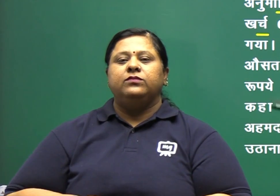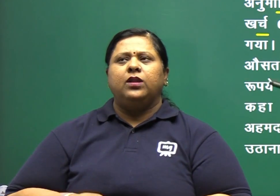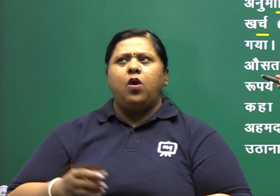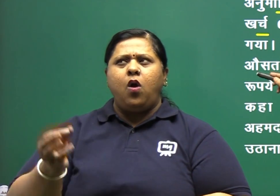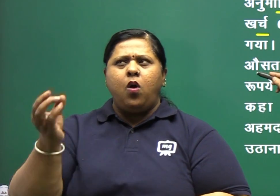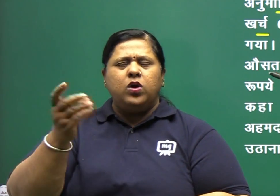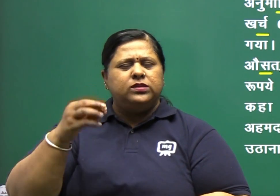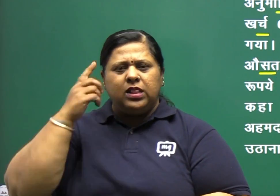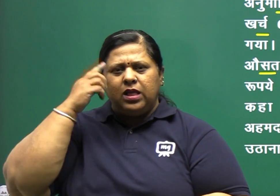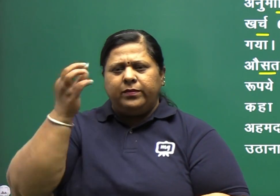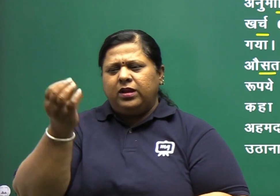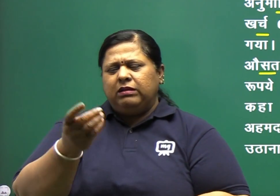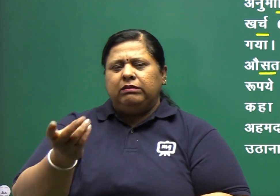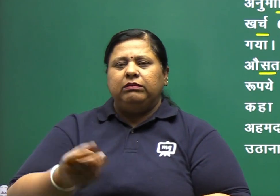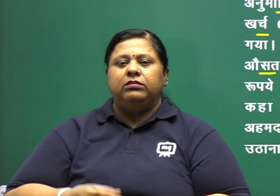औसत